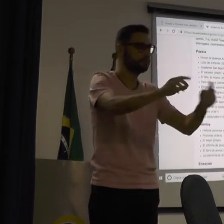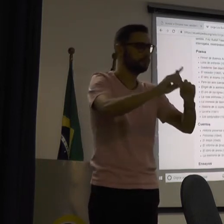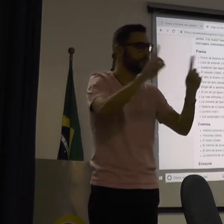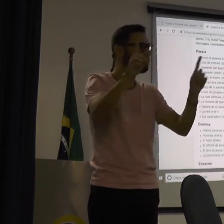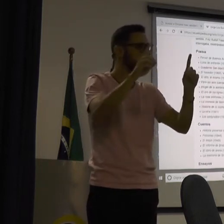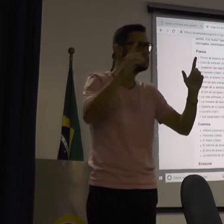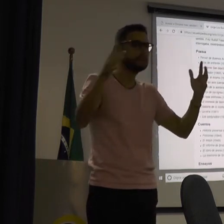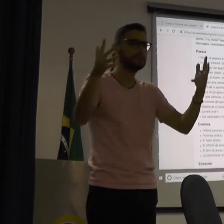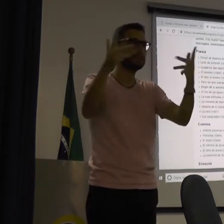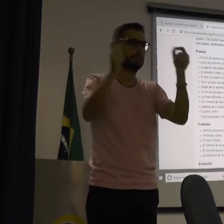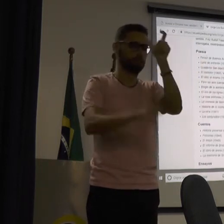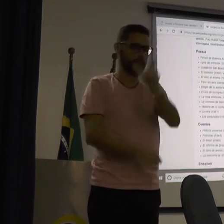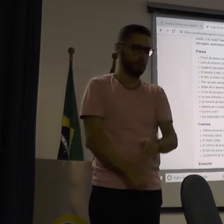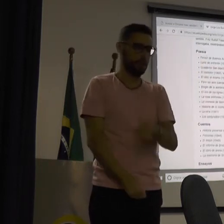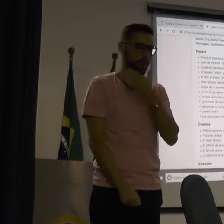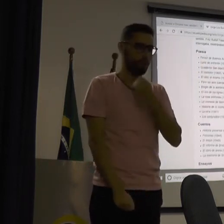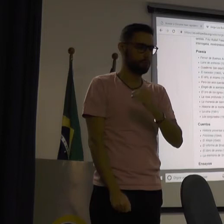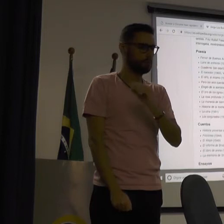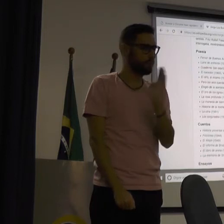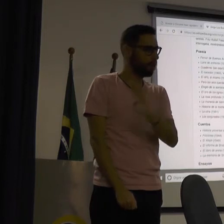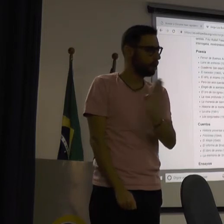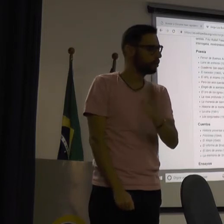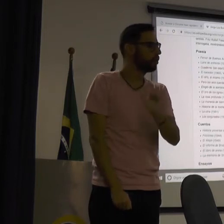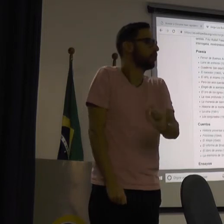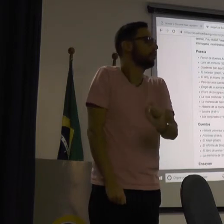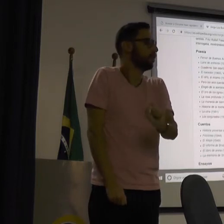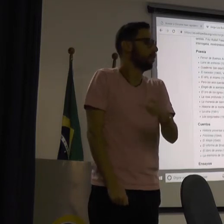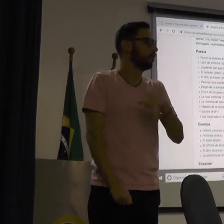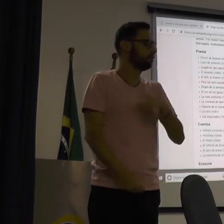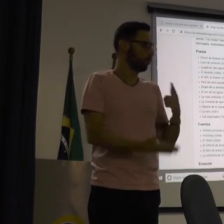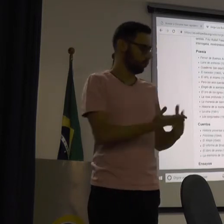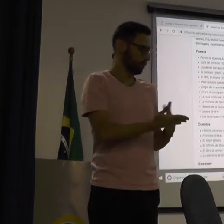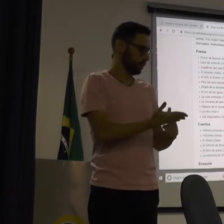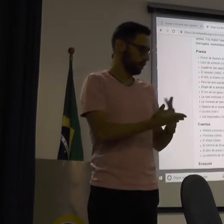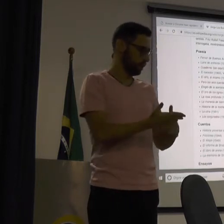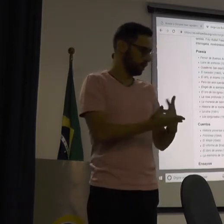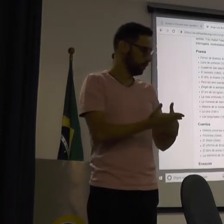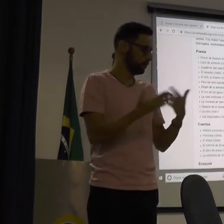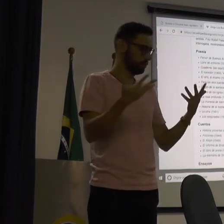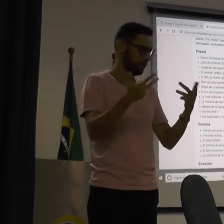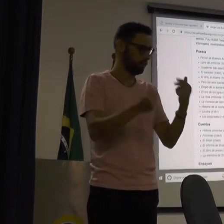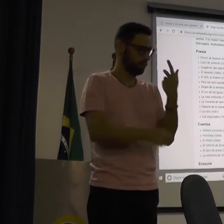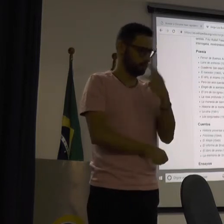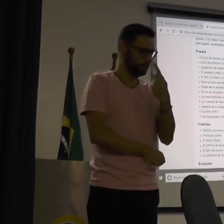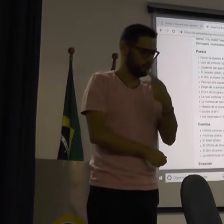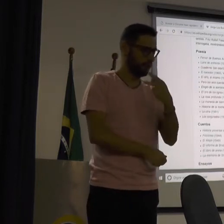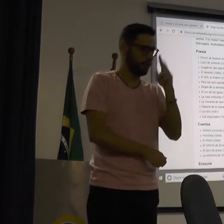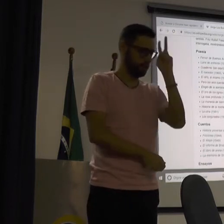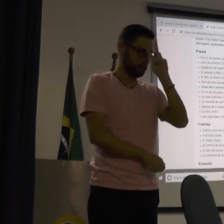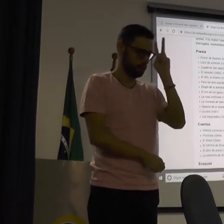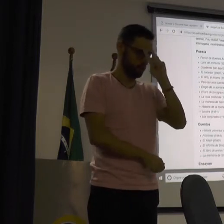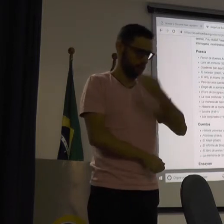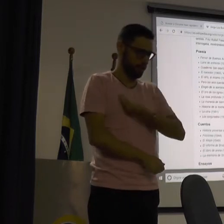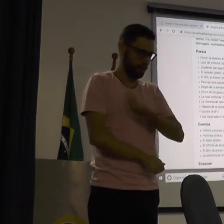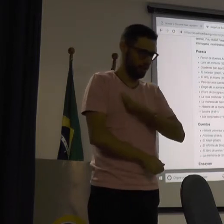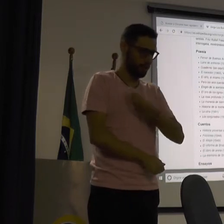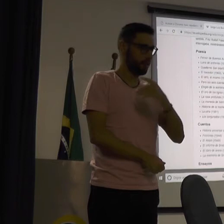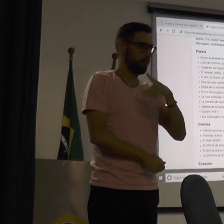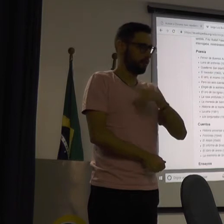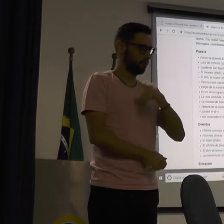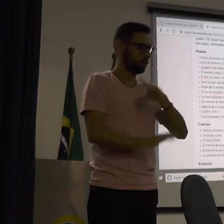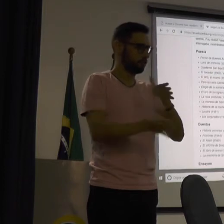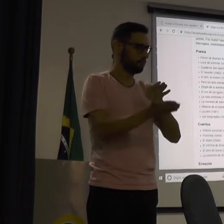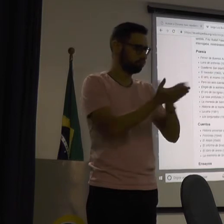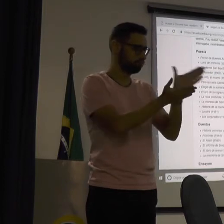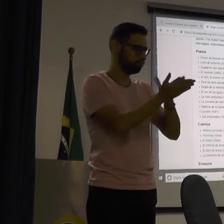fantástica do Borges, e isso aparece muito num livro maravilhoso sobre ele, que foi publicado pelo Bioy Casares. O livro